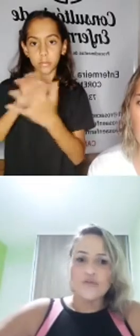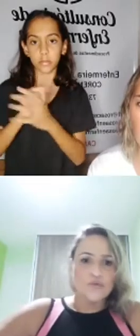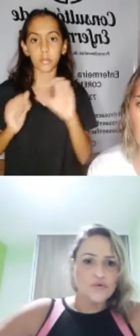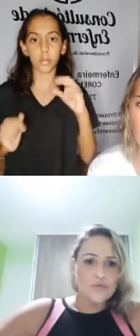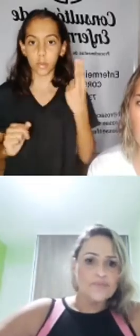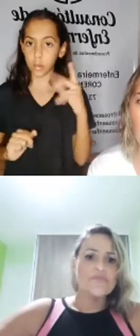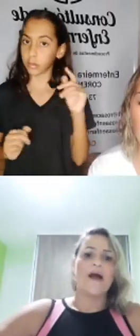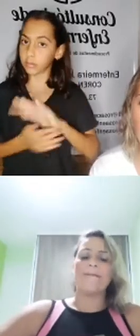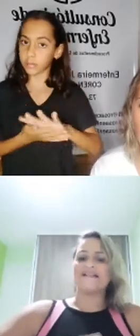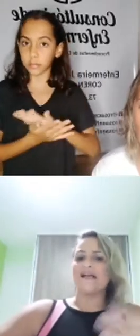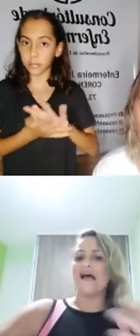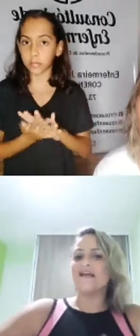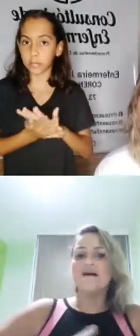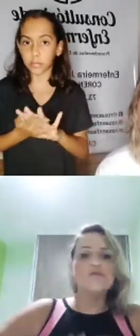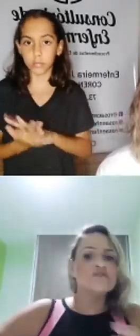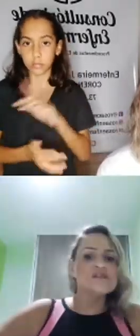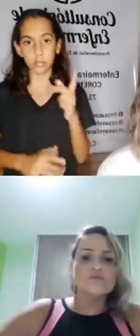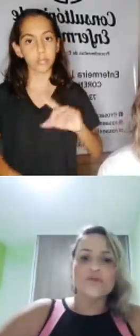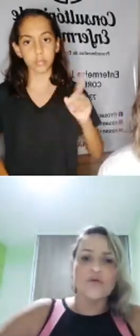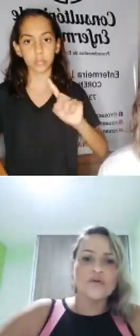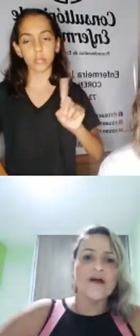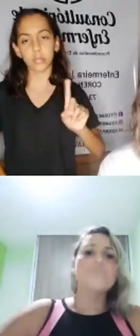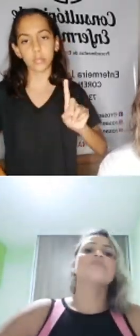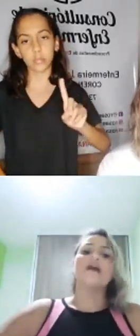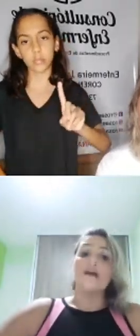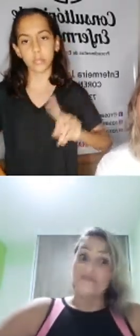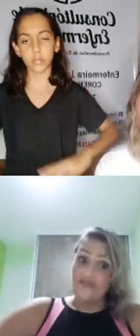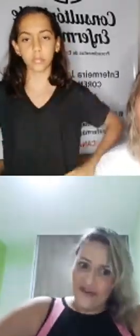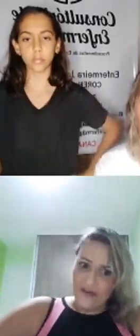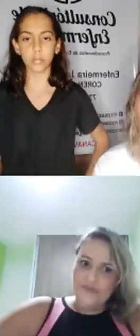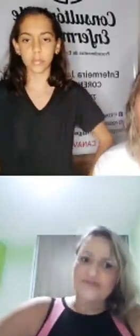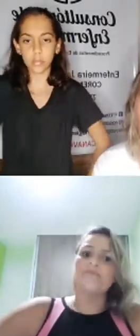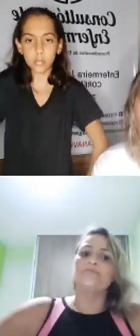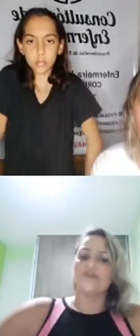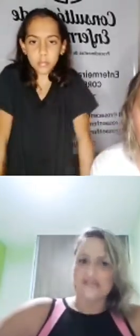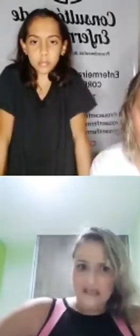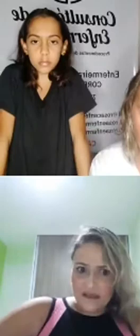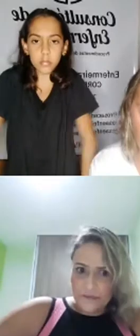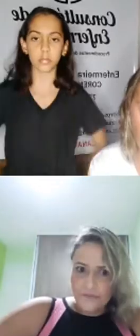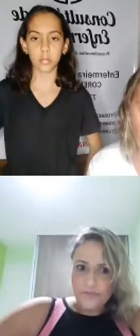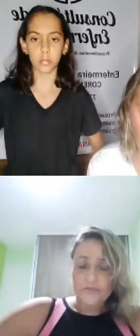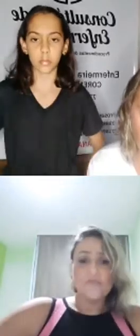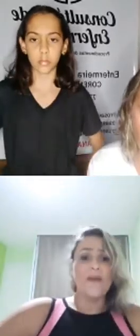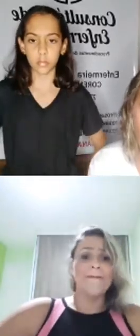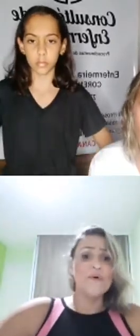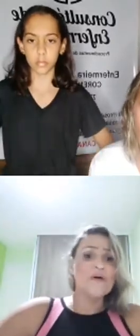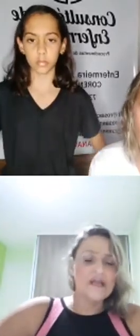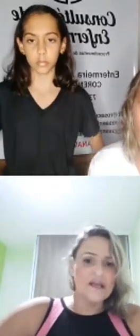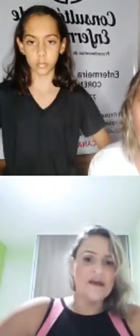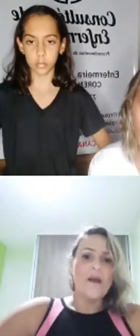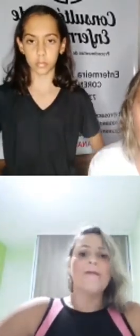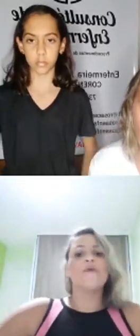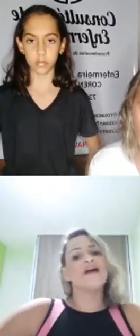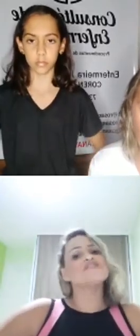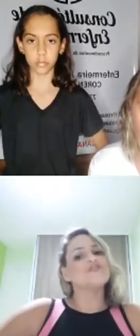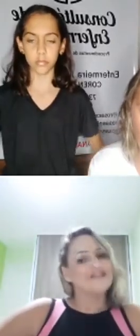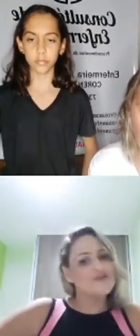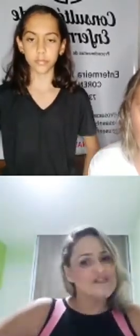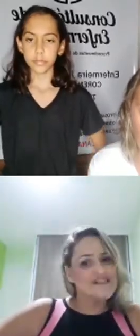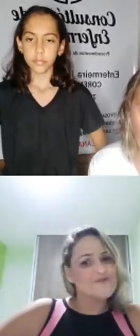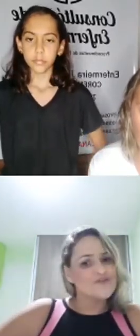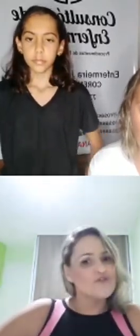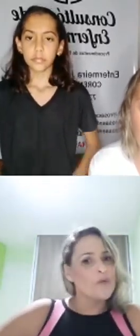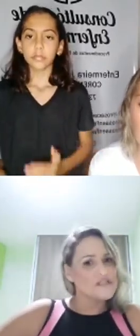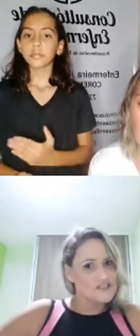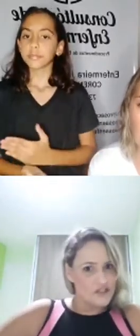de tudo, apesar da confusão toda, vamos prosseguir. Por quê? Porque as outras